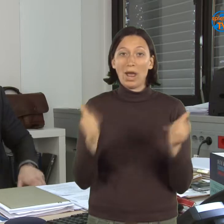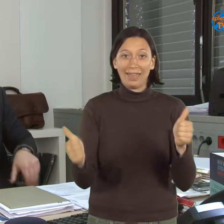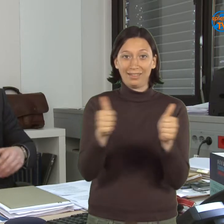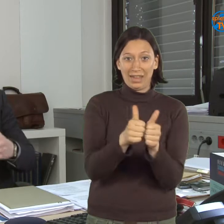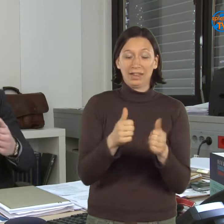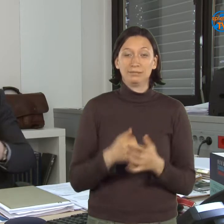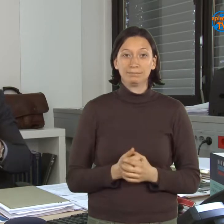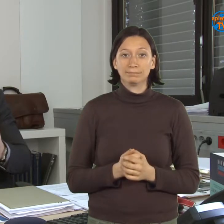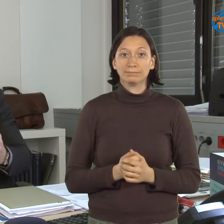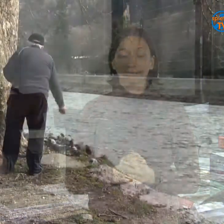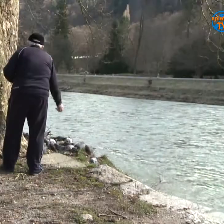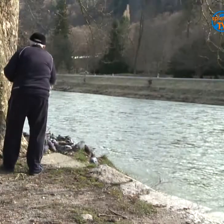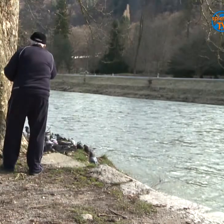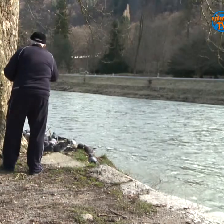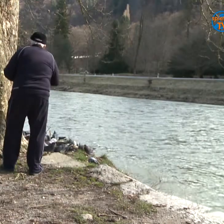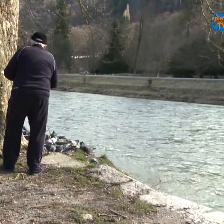ne.